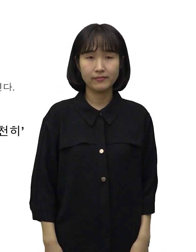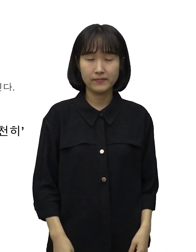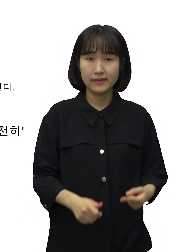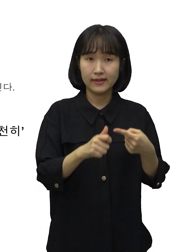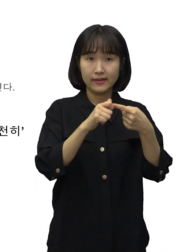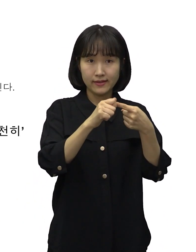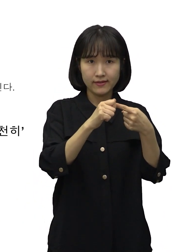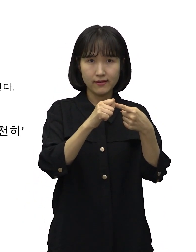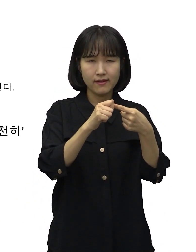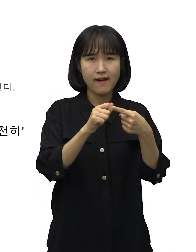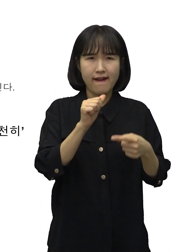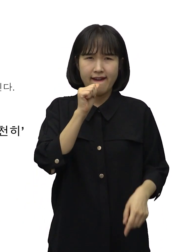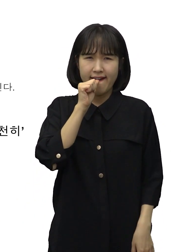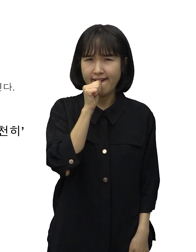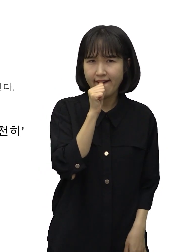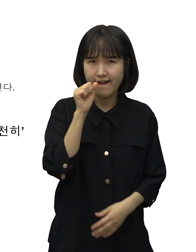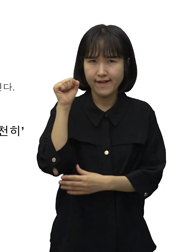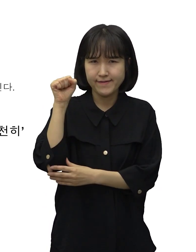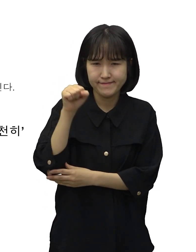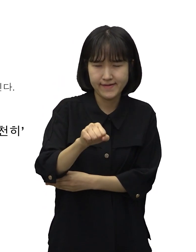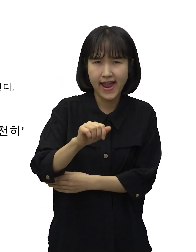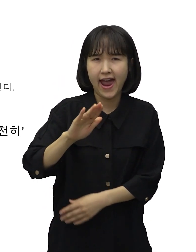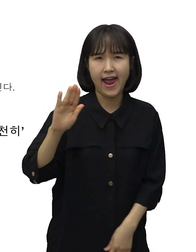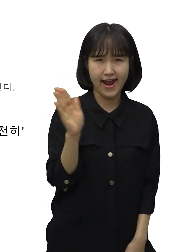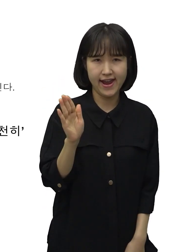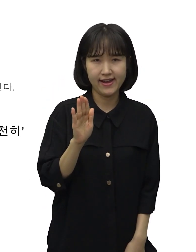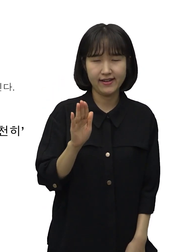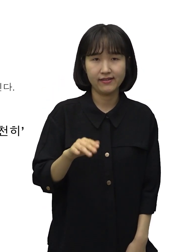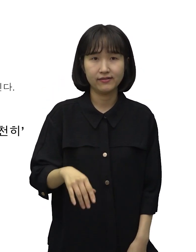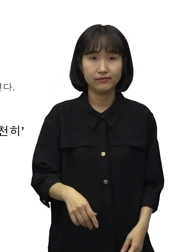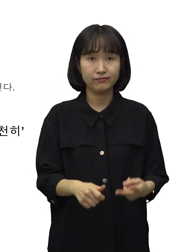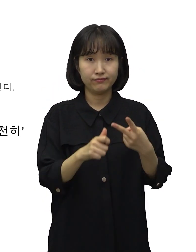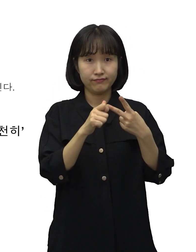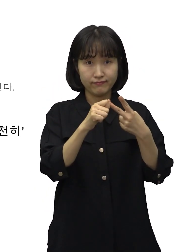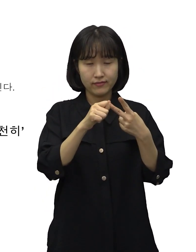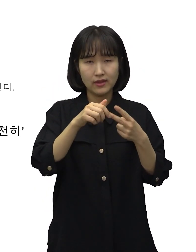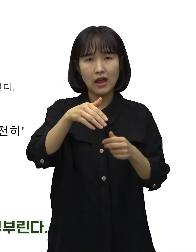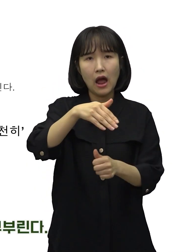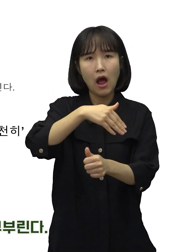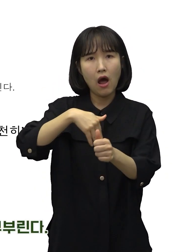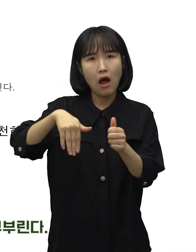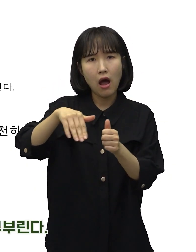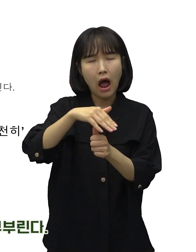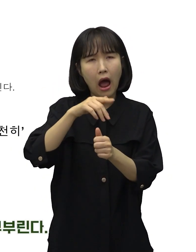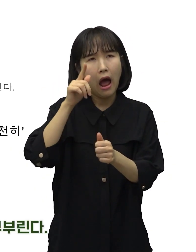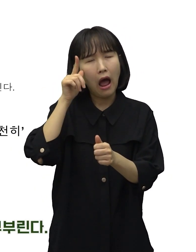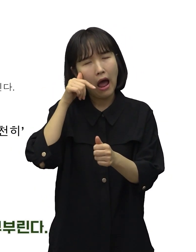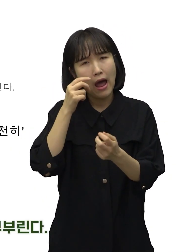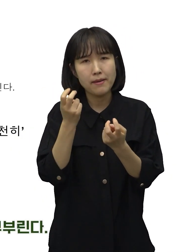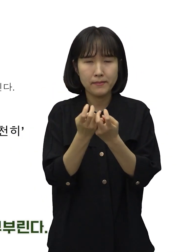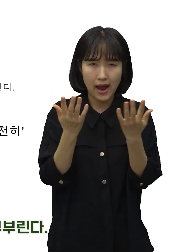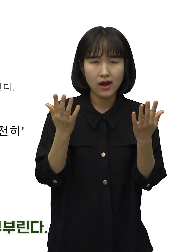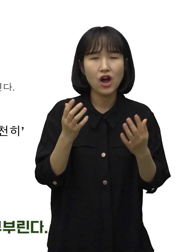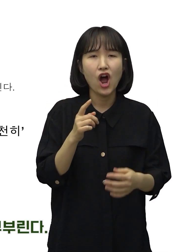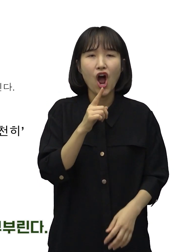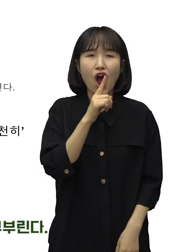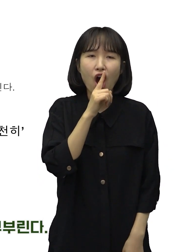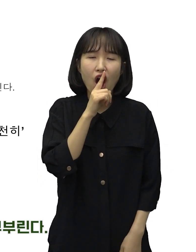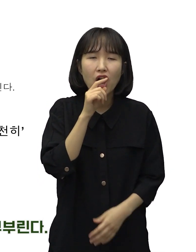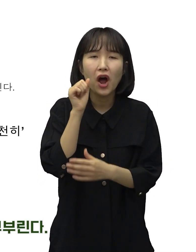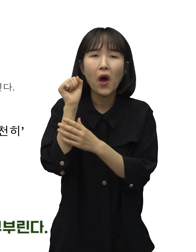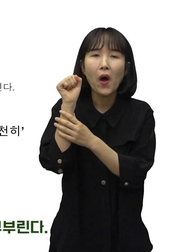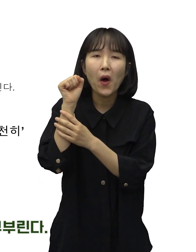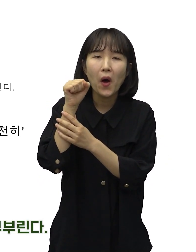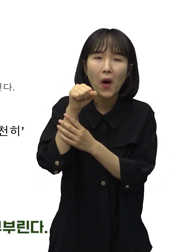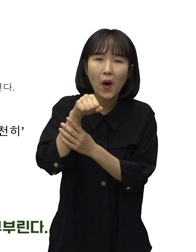허리를 구부려야 하는 일이 있으면 웬만하면 안 구부린다. 두 번째, 허리를 꼭 구부려야